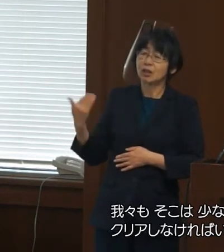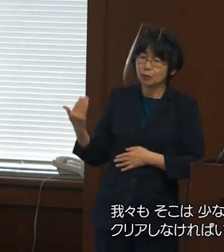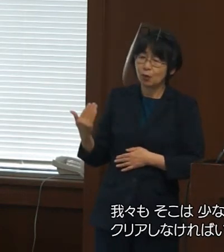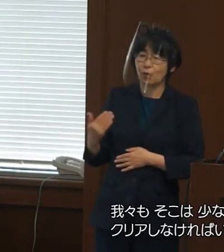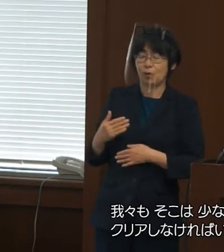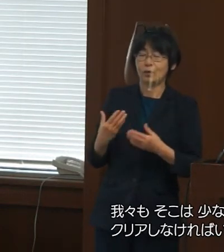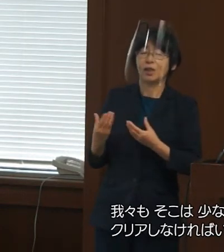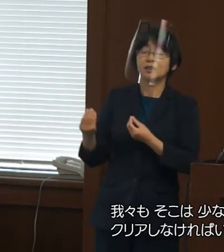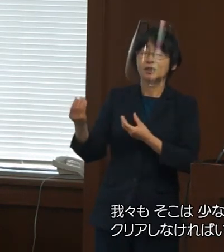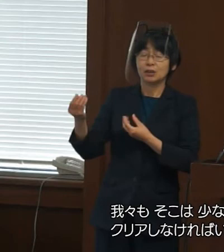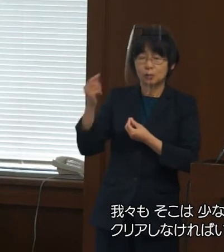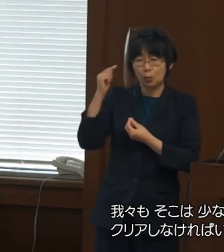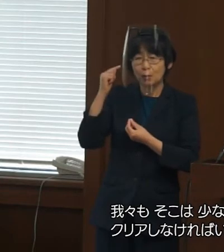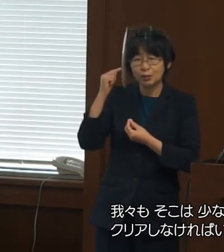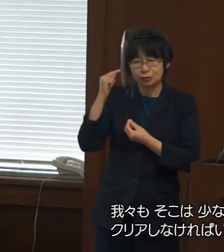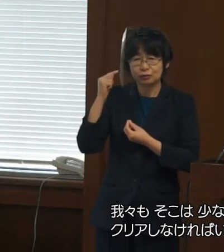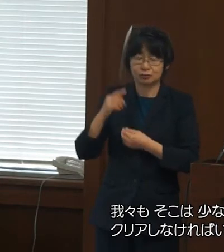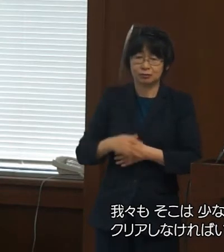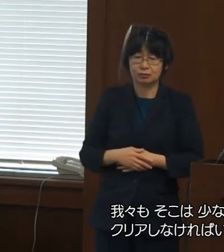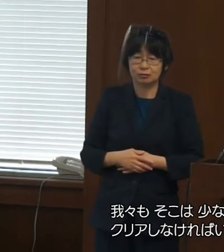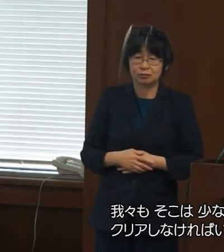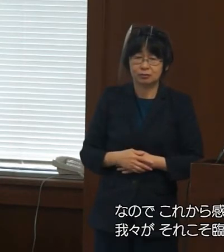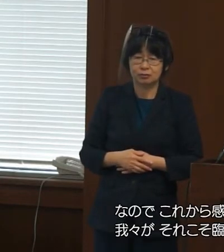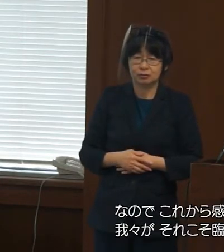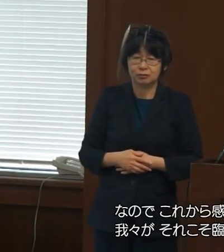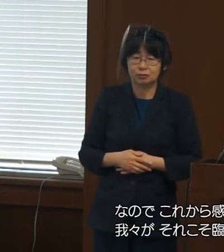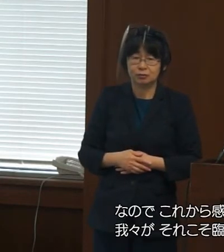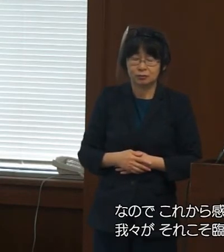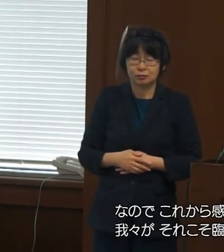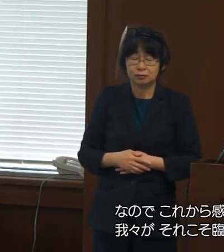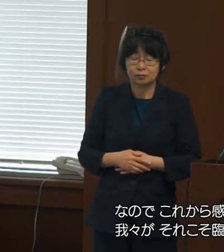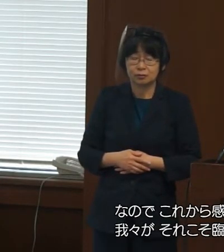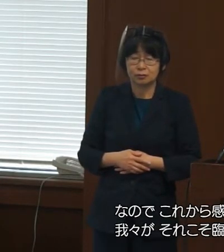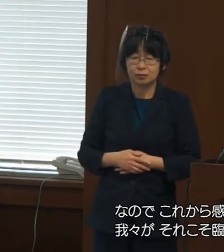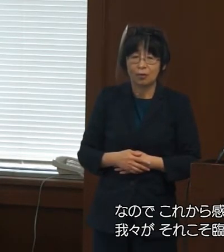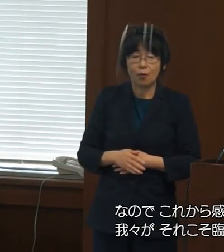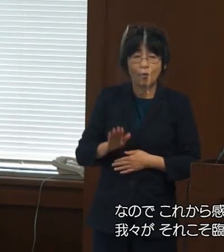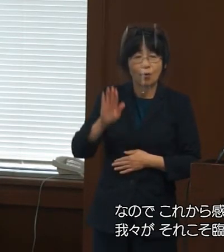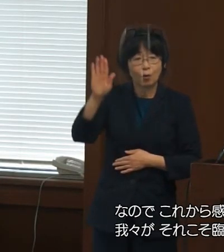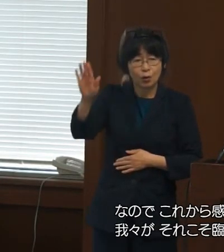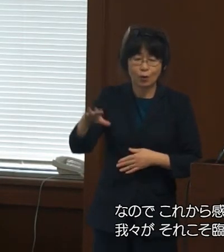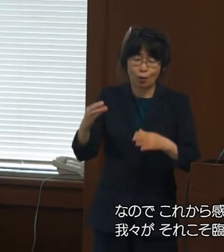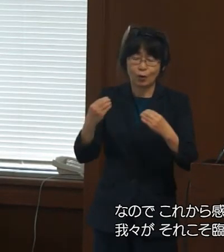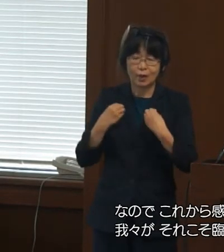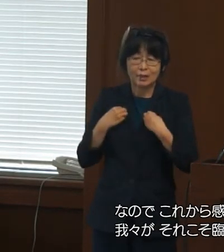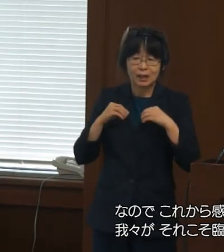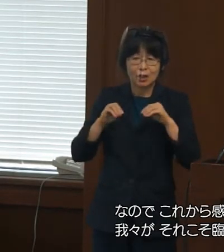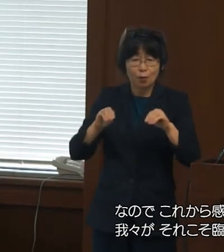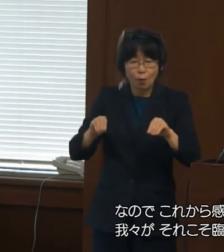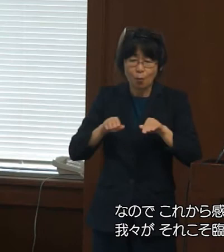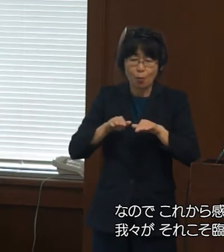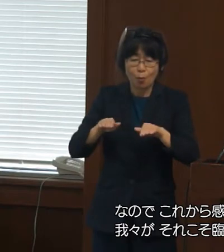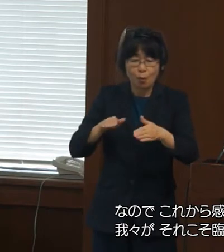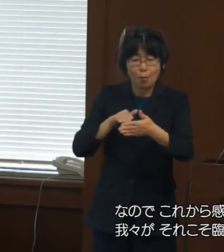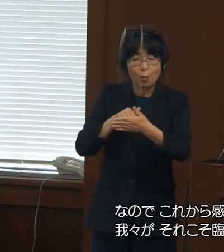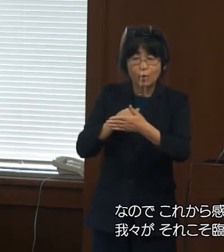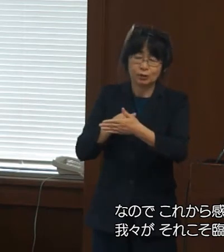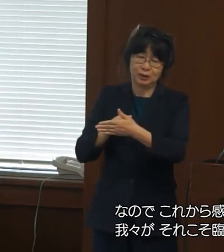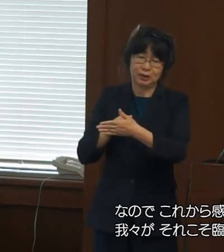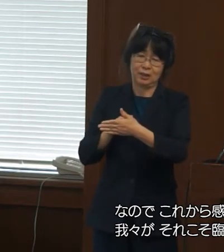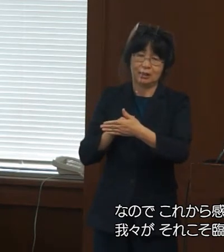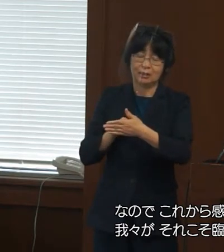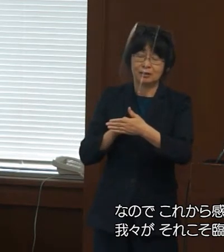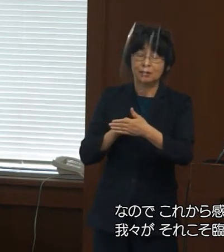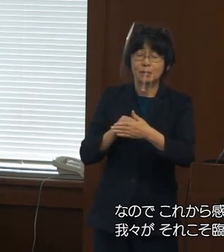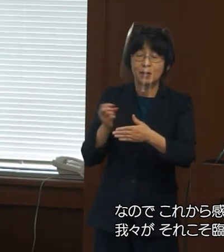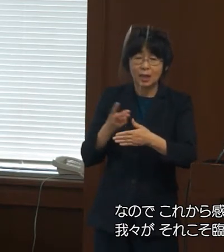なければいけないと思っています。なのでこれから感染を抑えながら、そして我々がそれこ